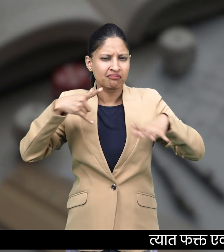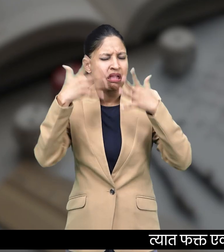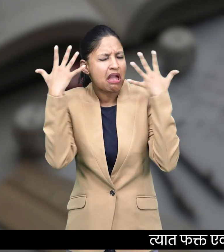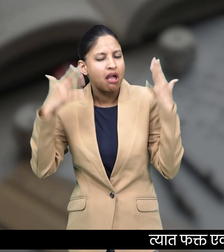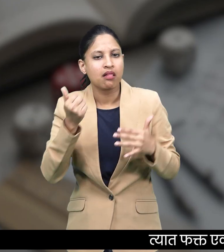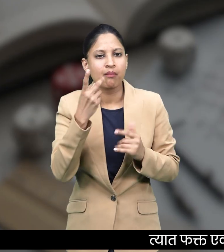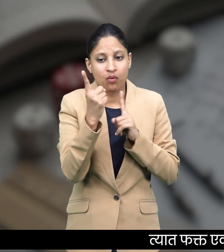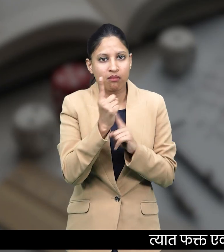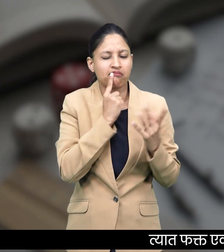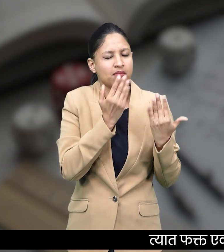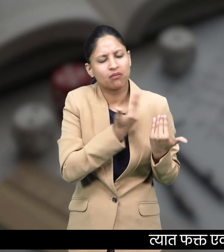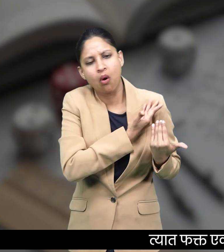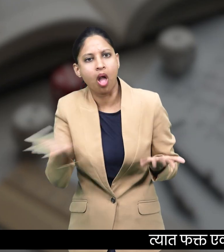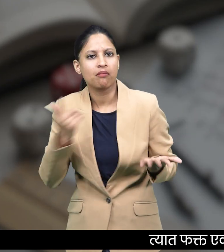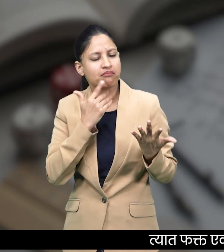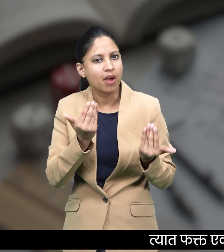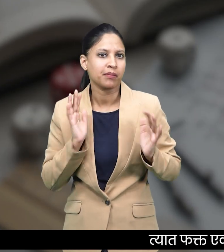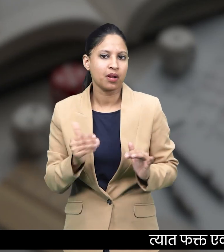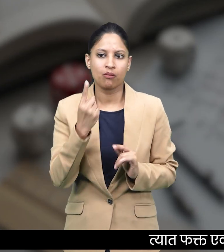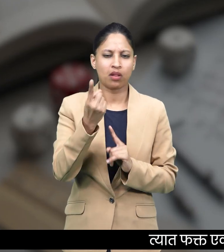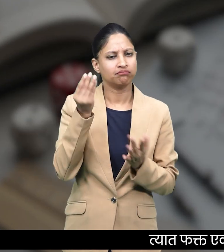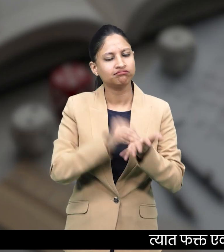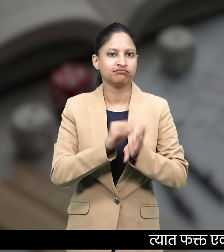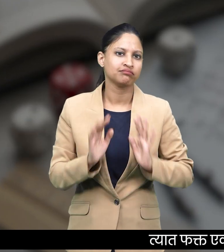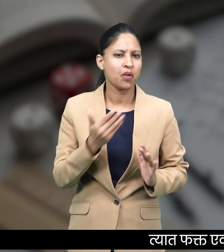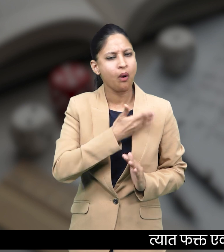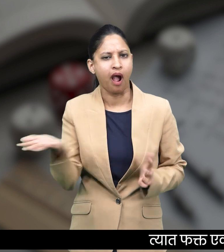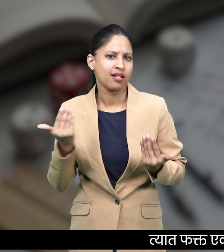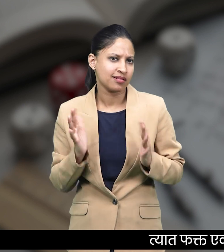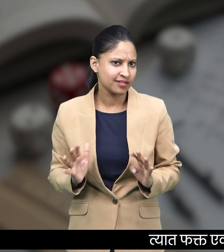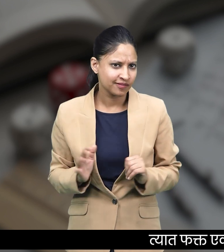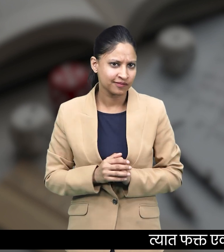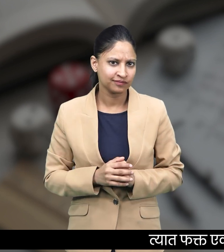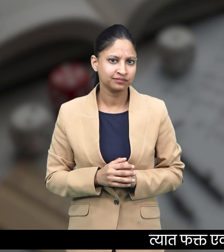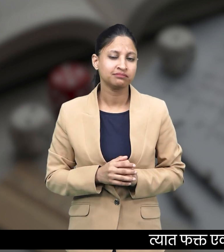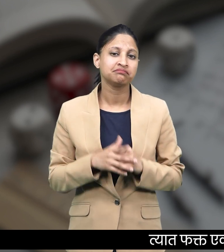त्यात फक्त एकच घटक आहे आणि तो म्हणजे 1.